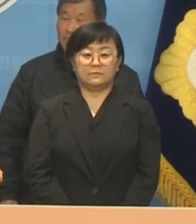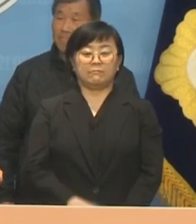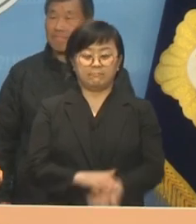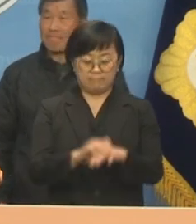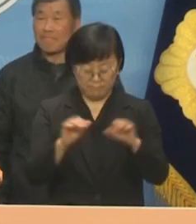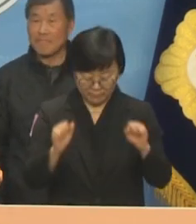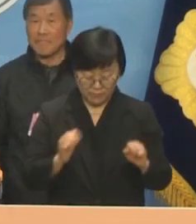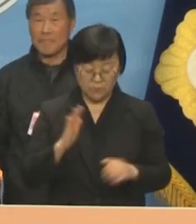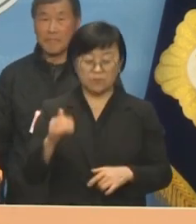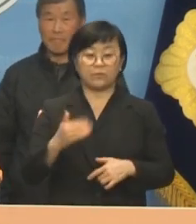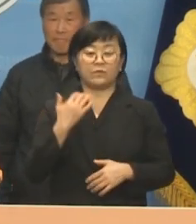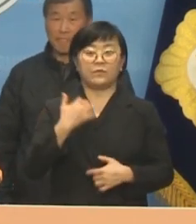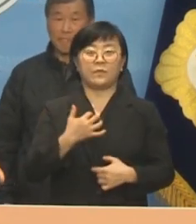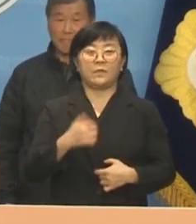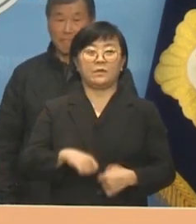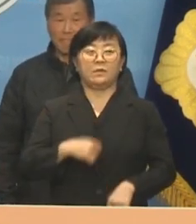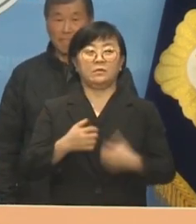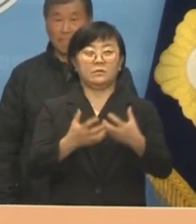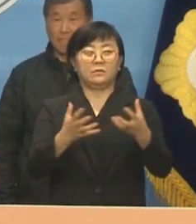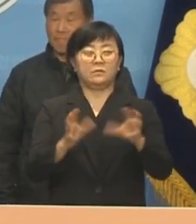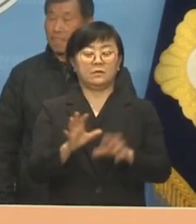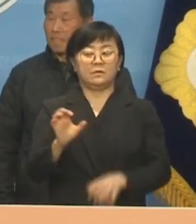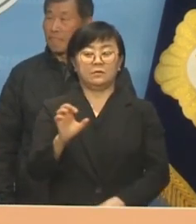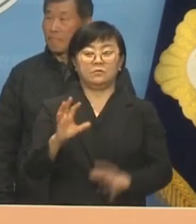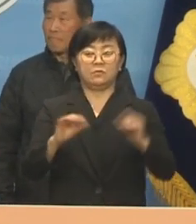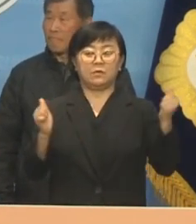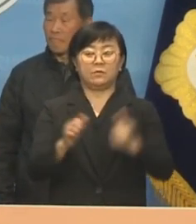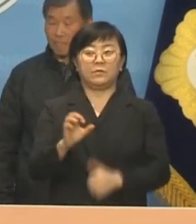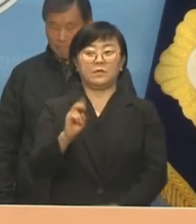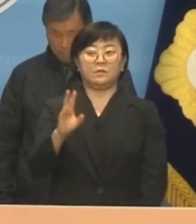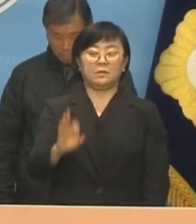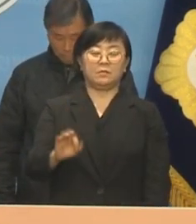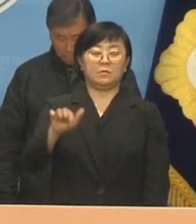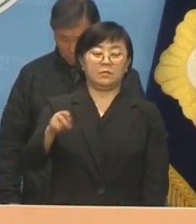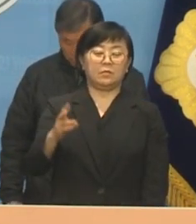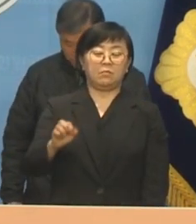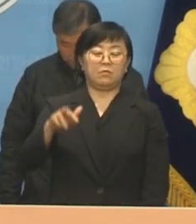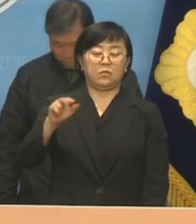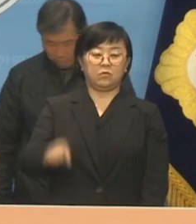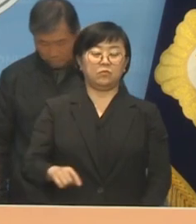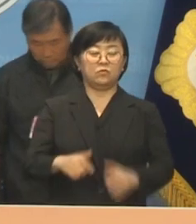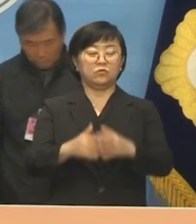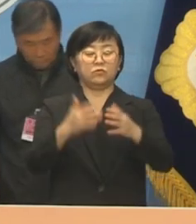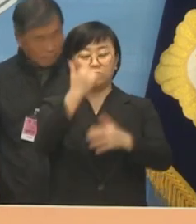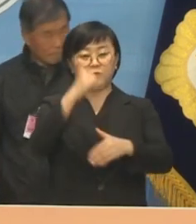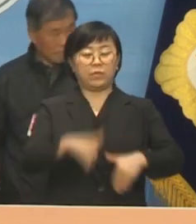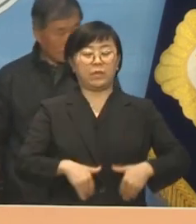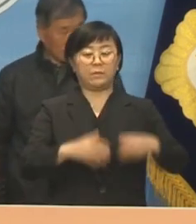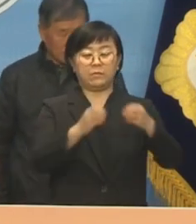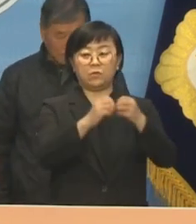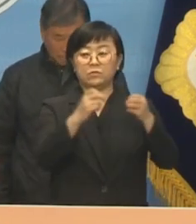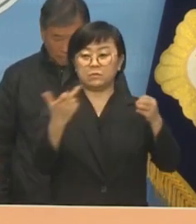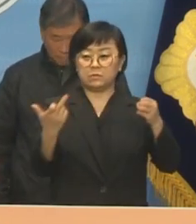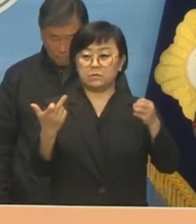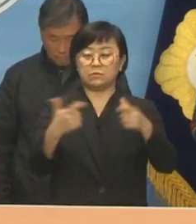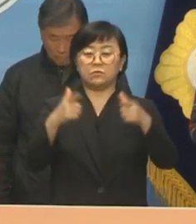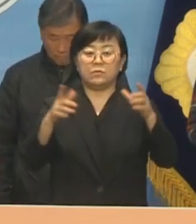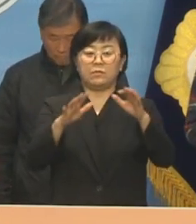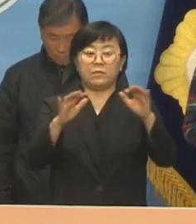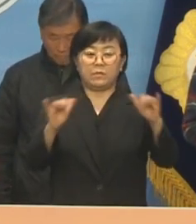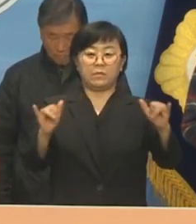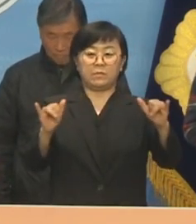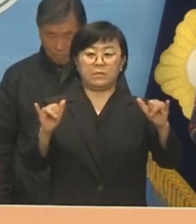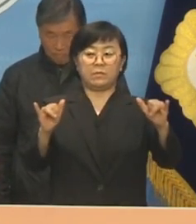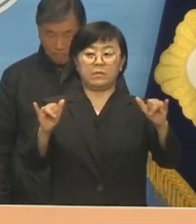안녕하십니까. 녹색정의당 국회의원 양경규입니다. 오늘 충남 논산 양촌면에서 주민들이